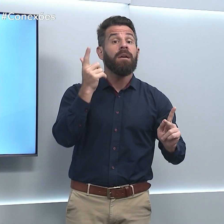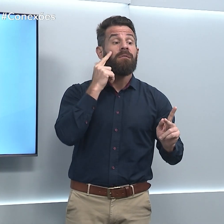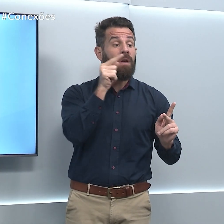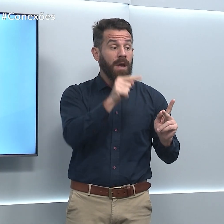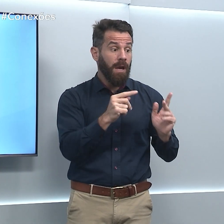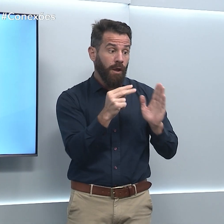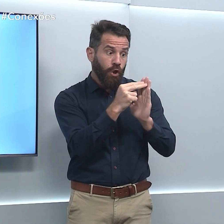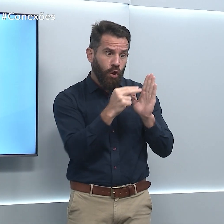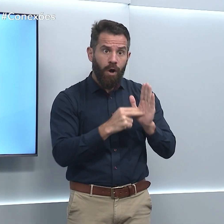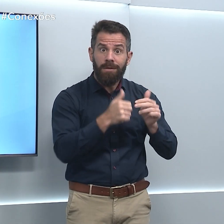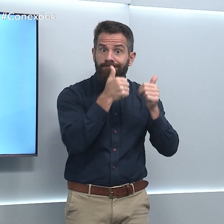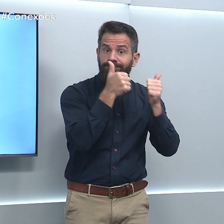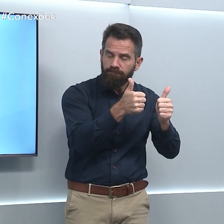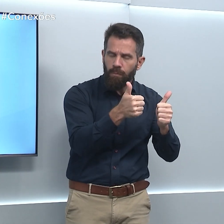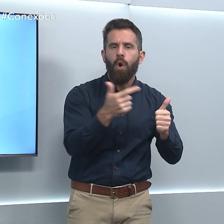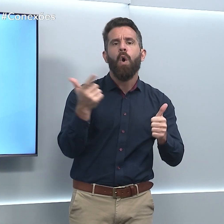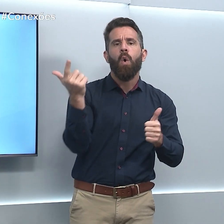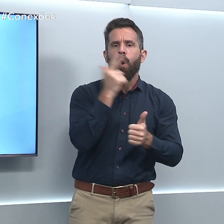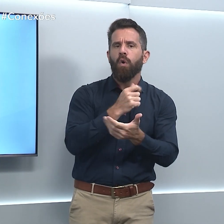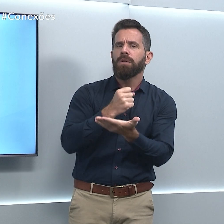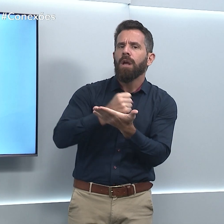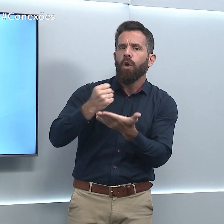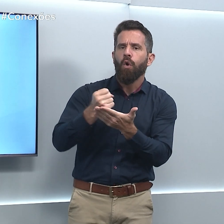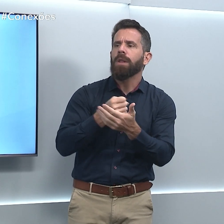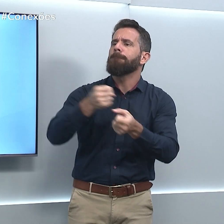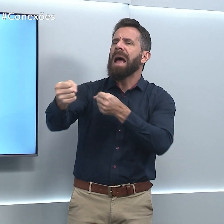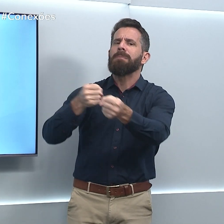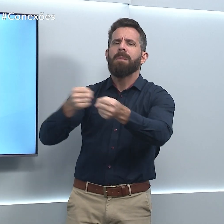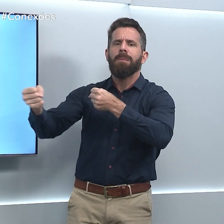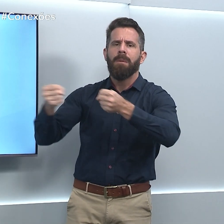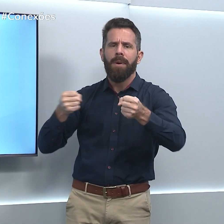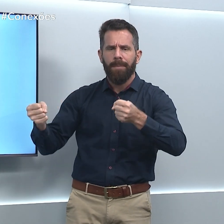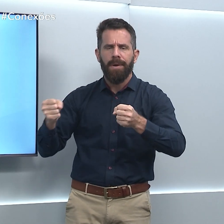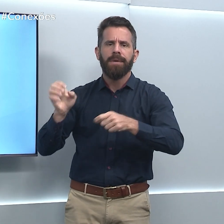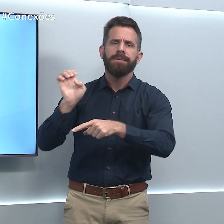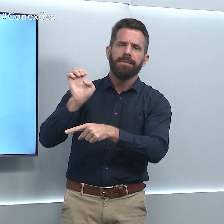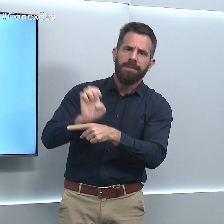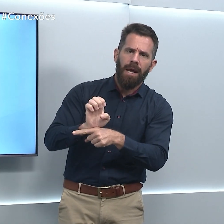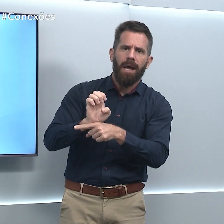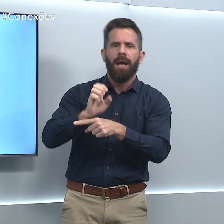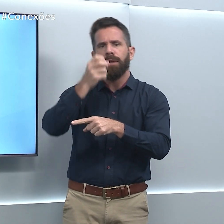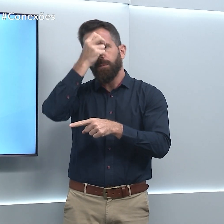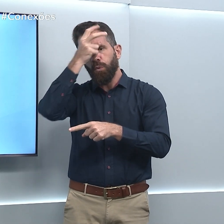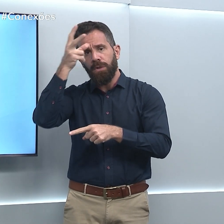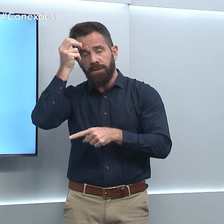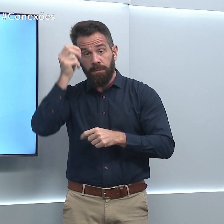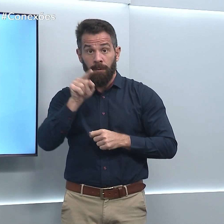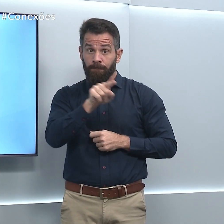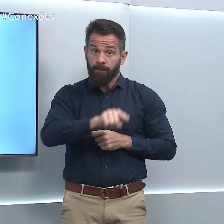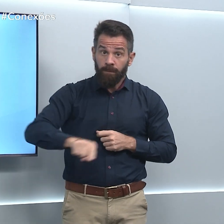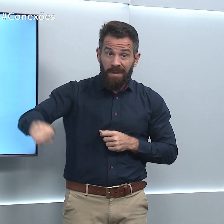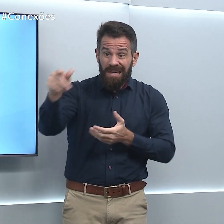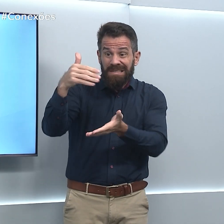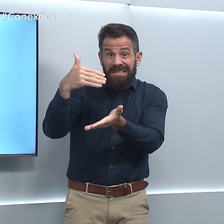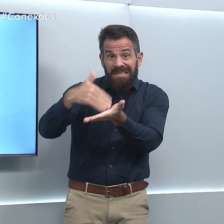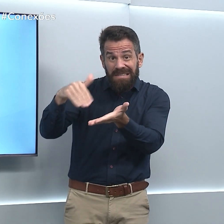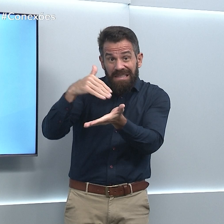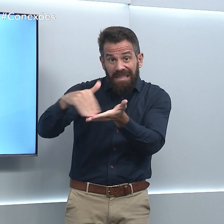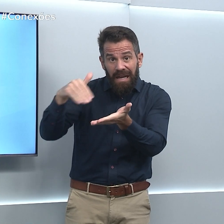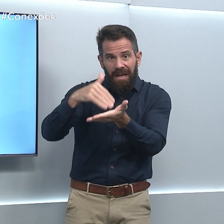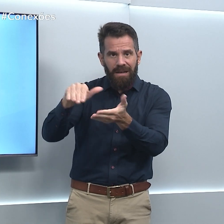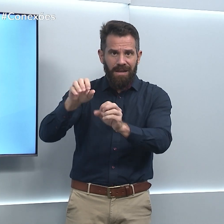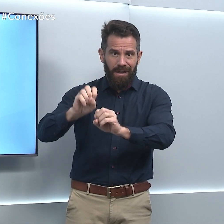dos estados quanto dos municípios. As secretarias de educação que quiserem participar têm até